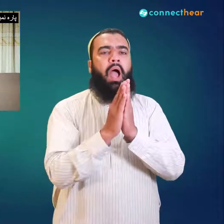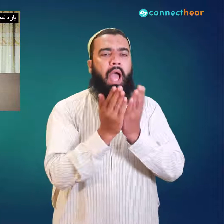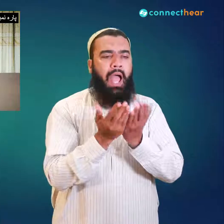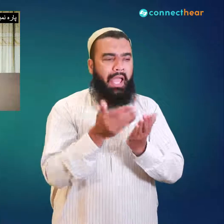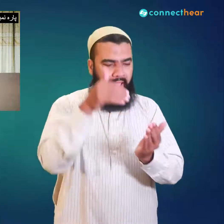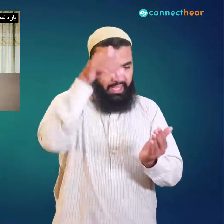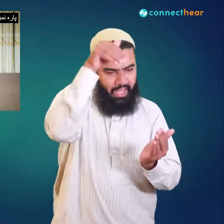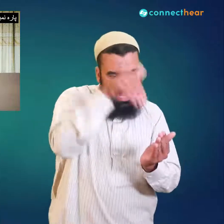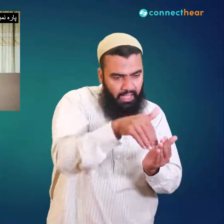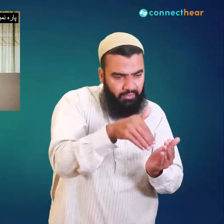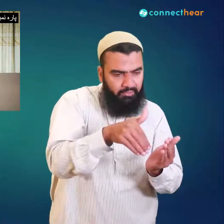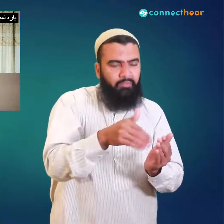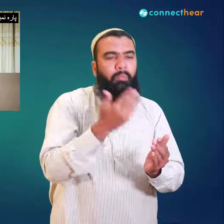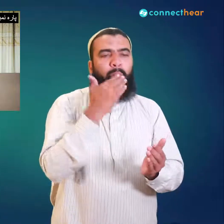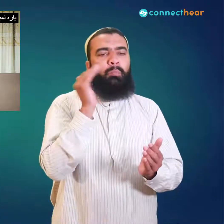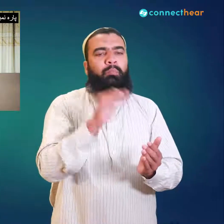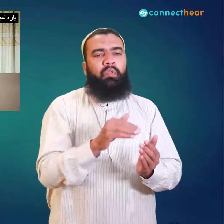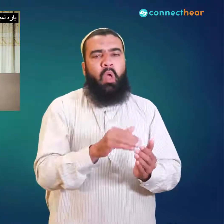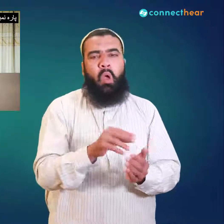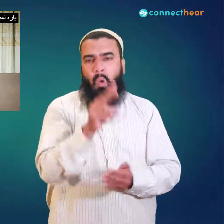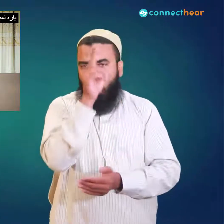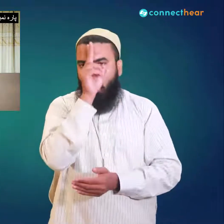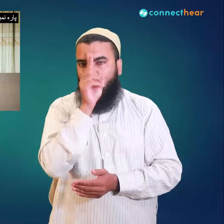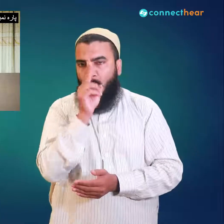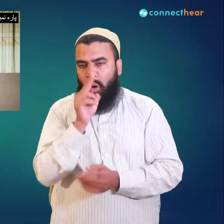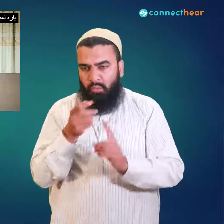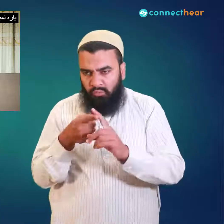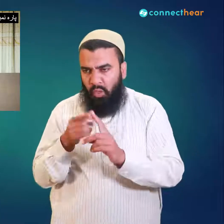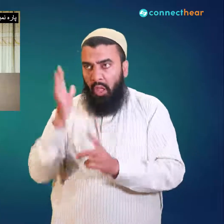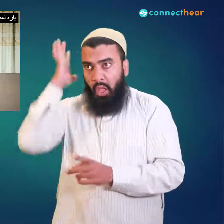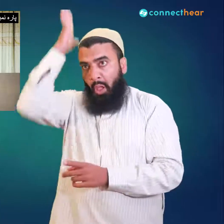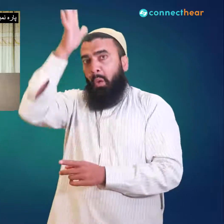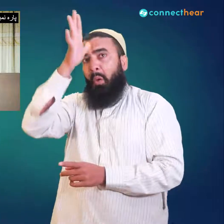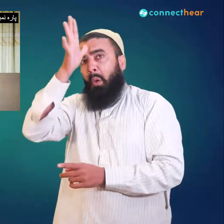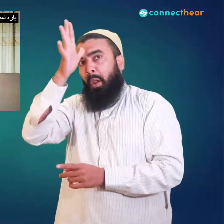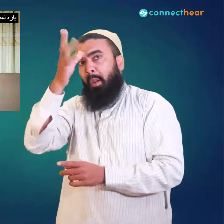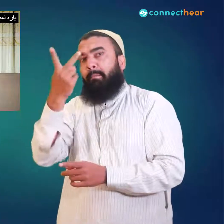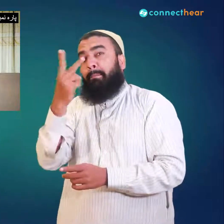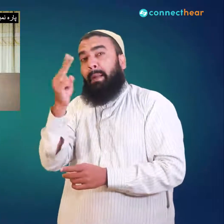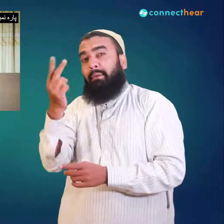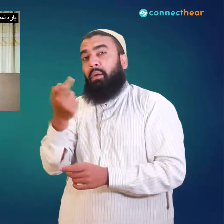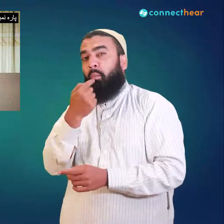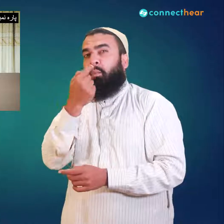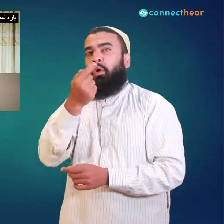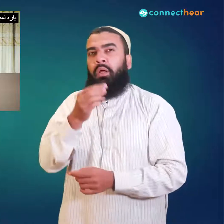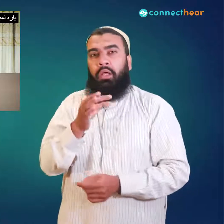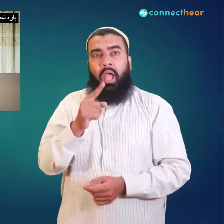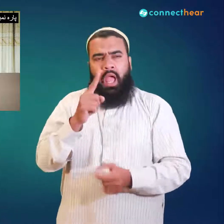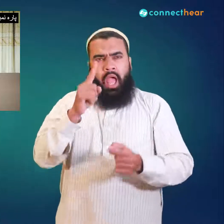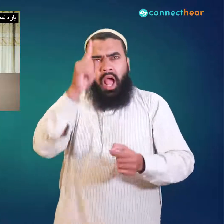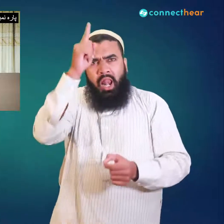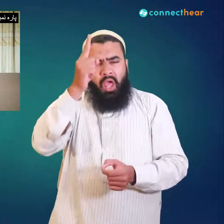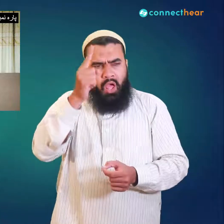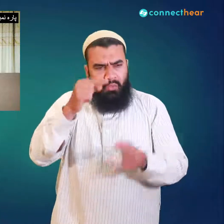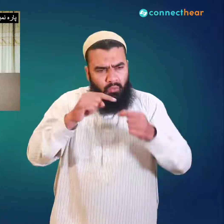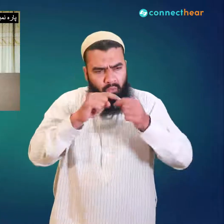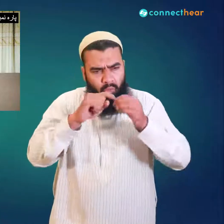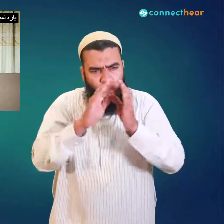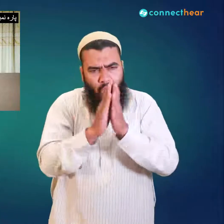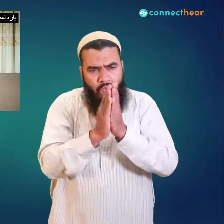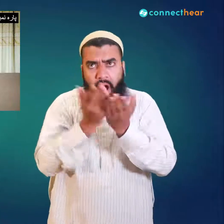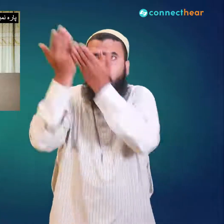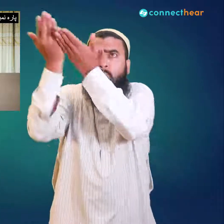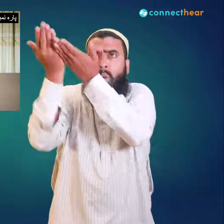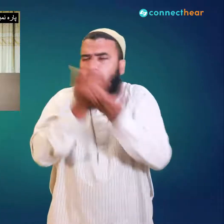قرآن کے لیے مشرکین منافقین کہا کرتے تھے کہ نعوذ باللہ یہ کلام اللہ کا نہیں، محمد صلی اللہ علیہ وسلم